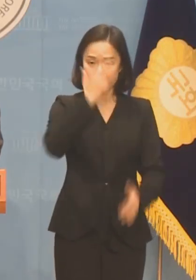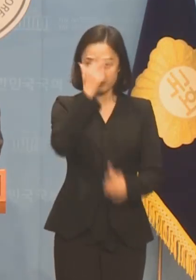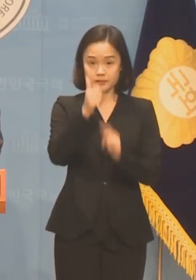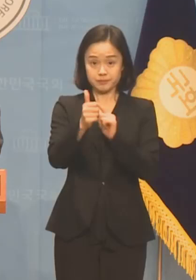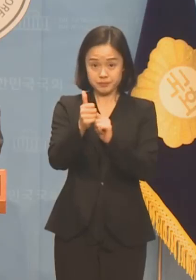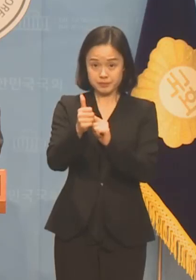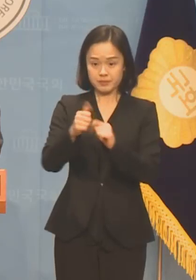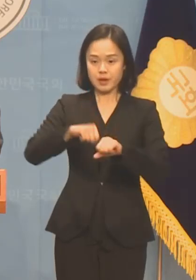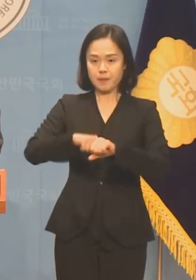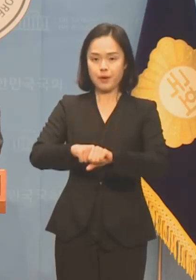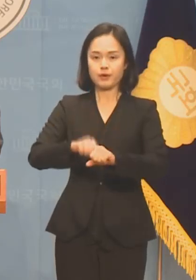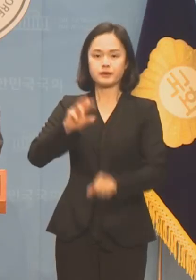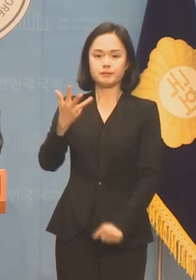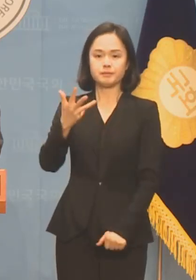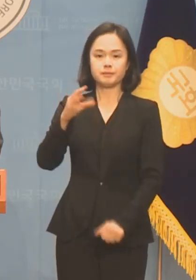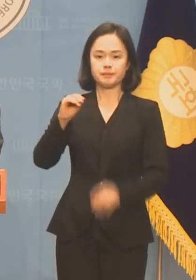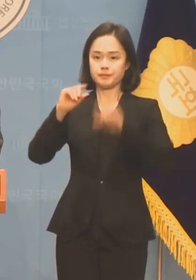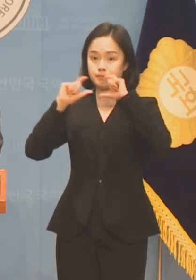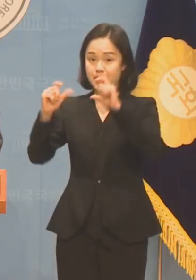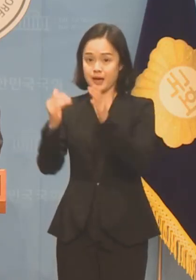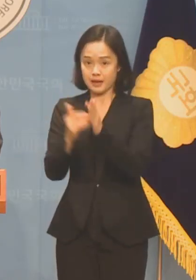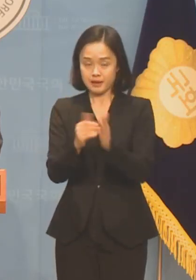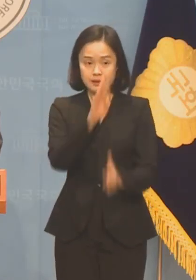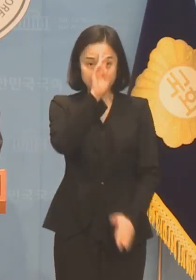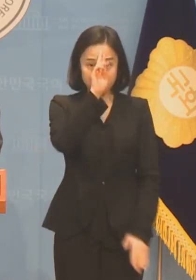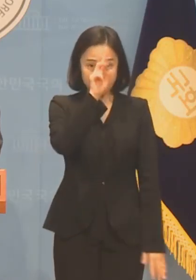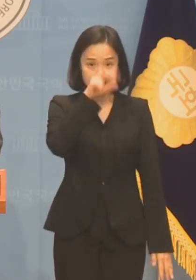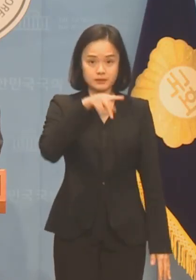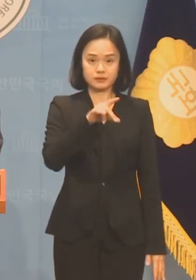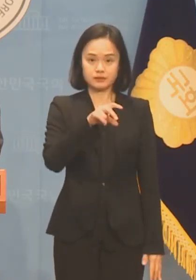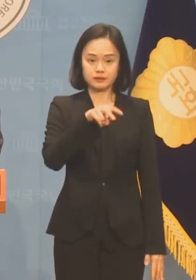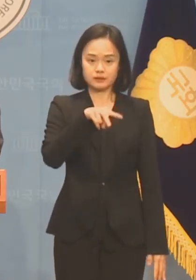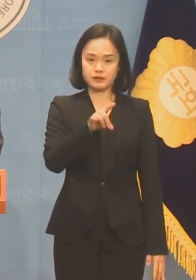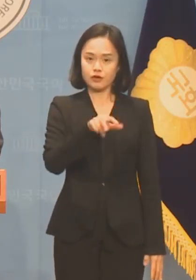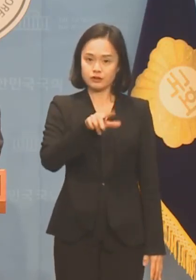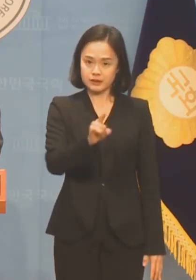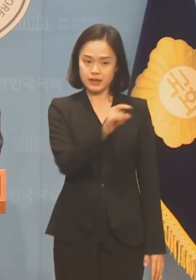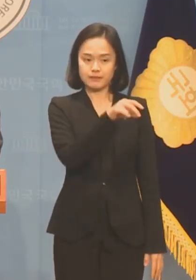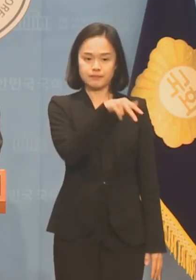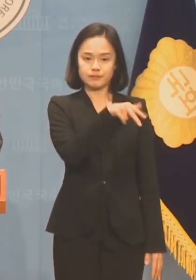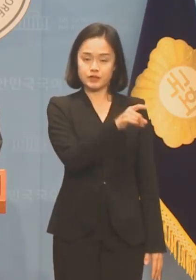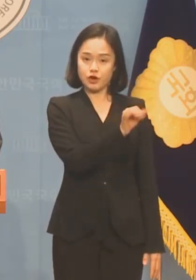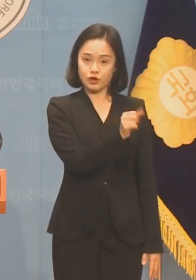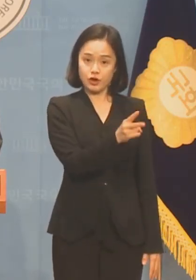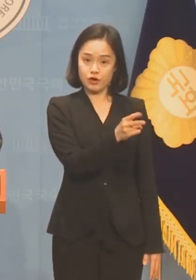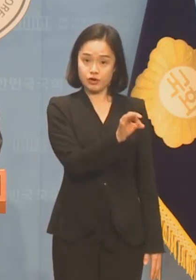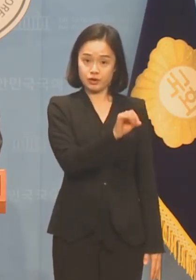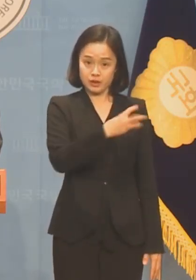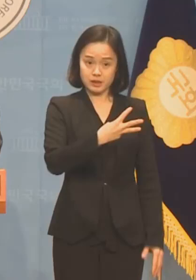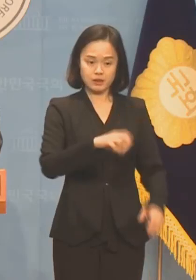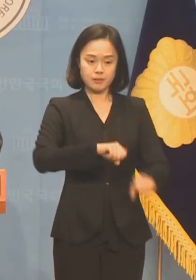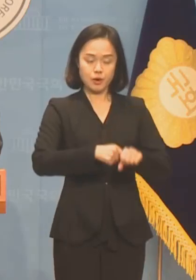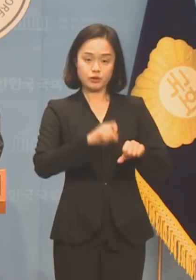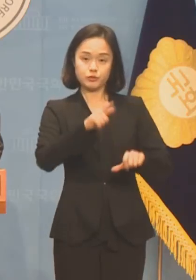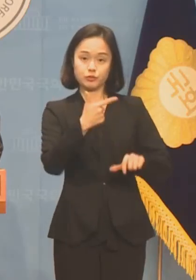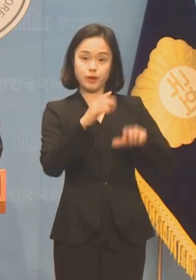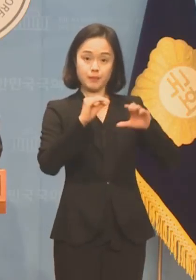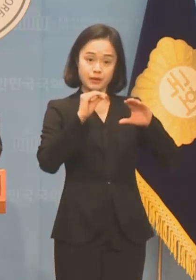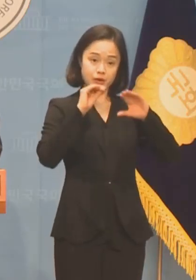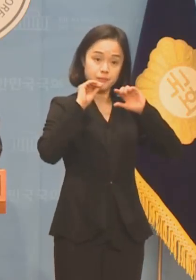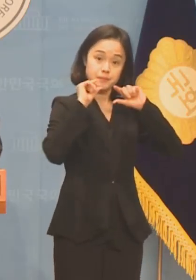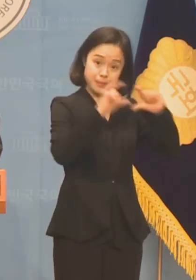원, 박성재 정영일 벌금 600만 원, 한정우 피고인에게 벌금 500만